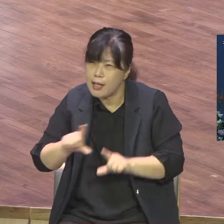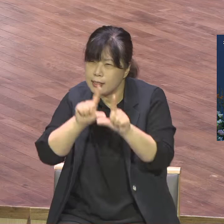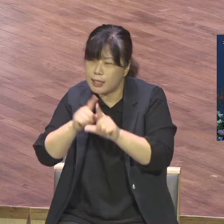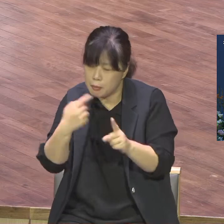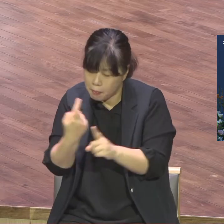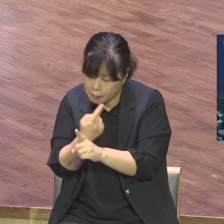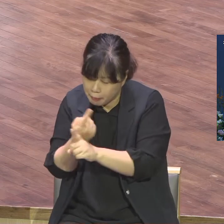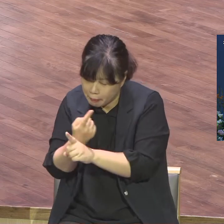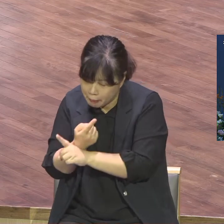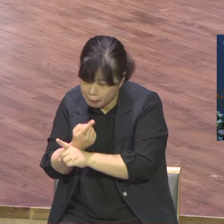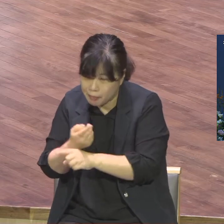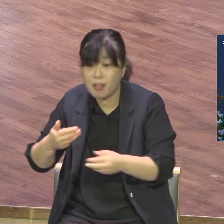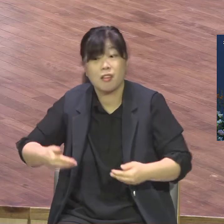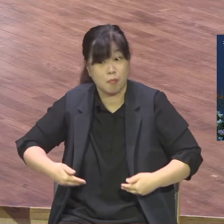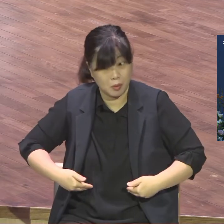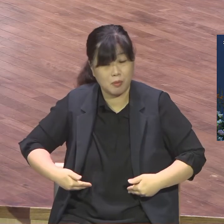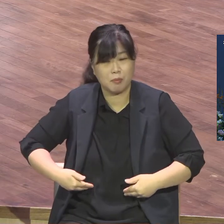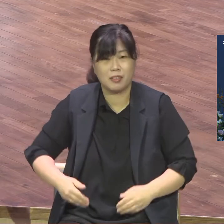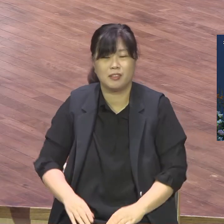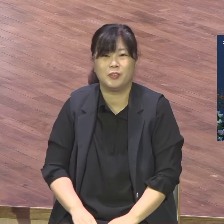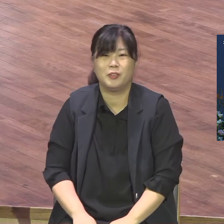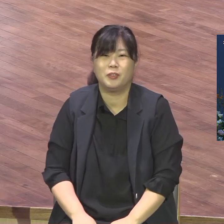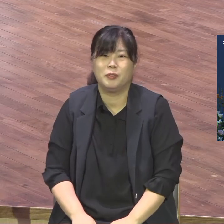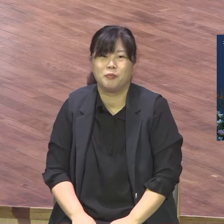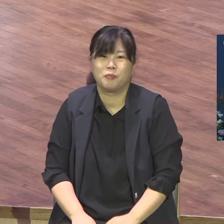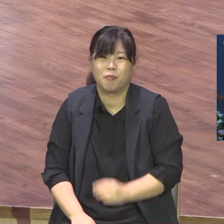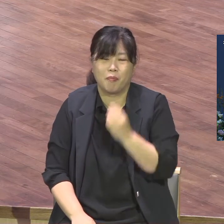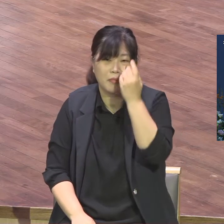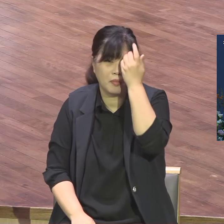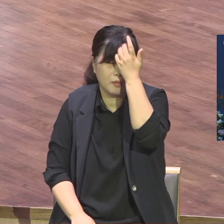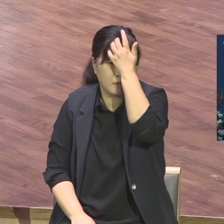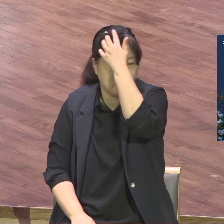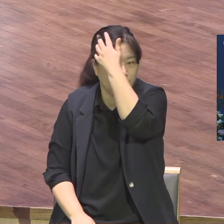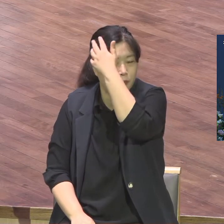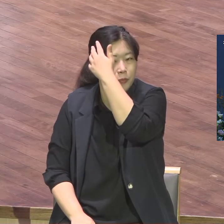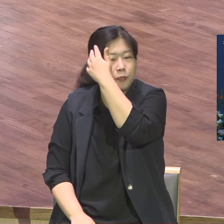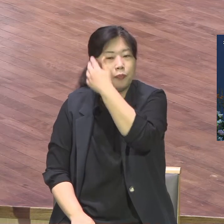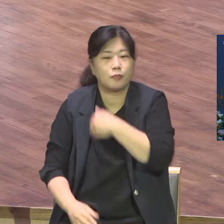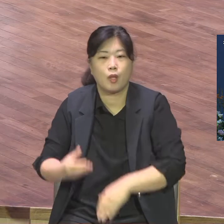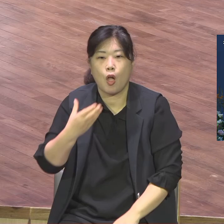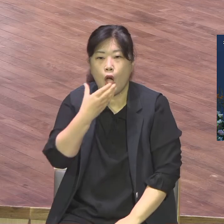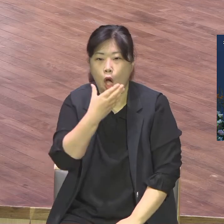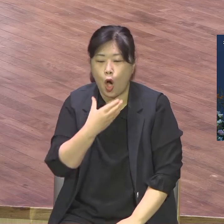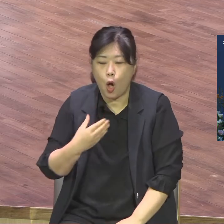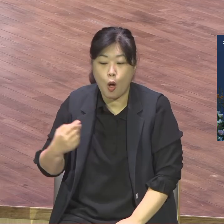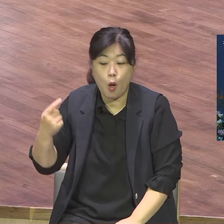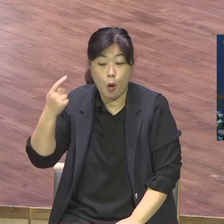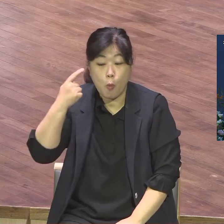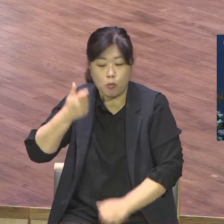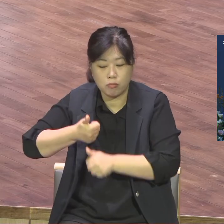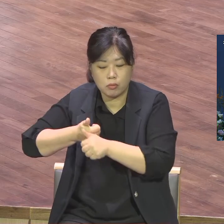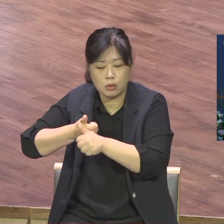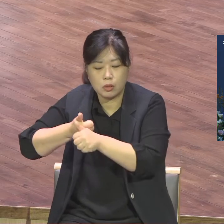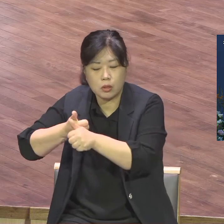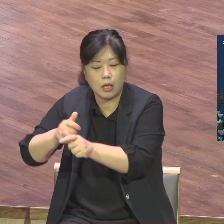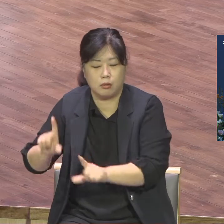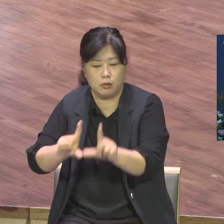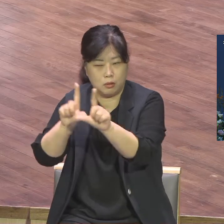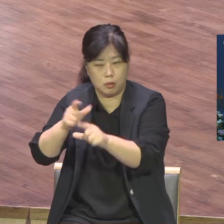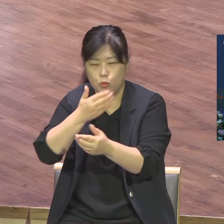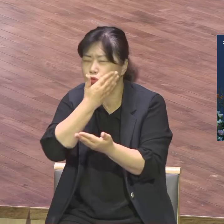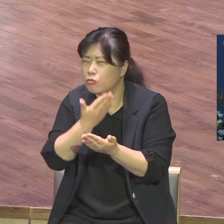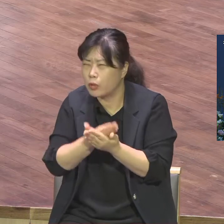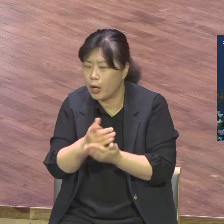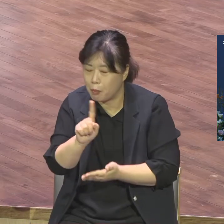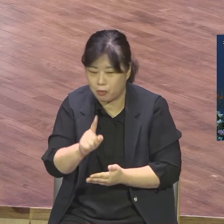되겠다. 그리고 복음이 이끄는 삶을 살아야 되겠다. 사람의 말 따라가는 것이 아니고 내 기분 따라,